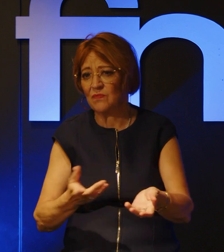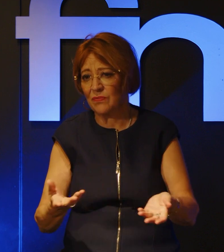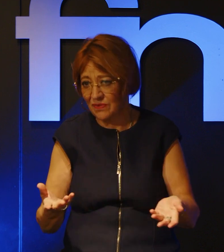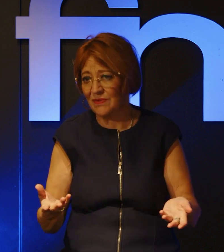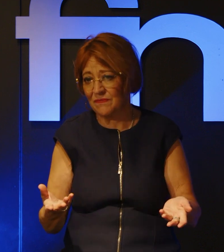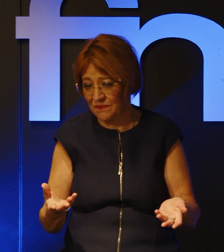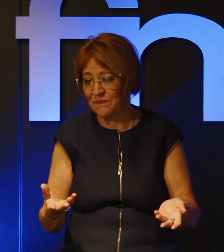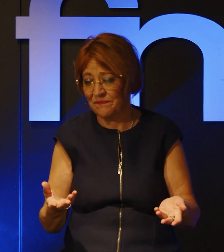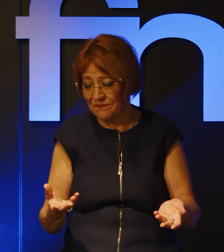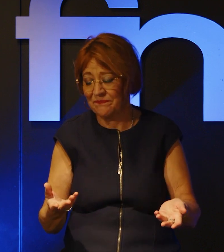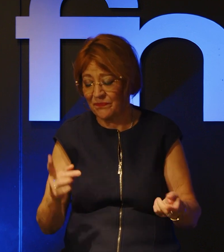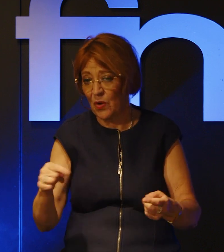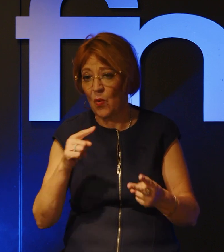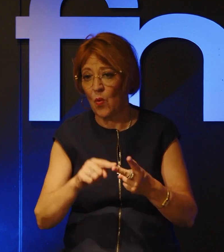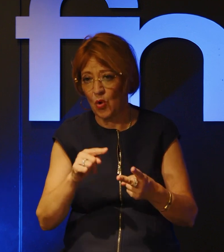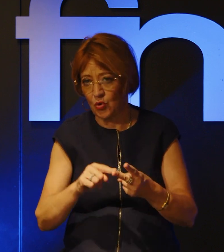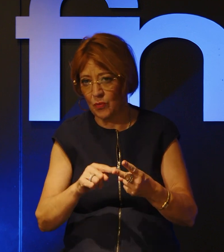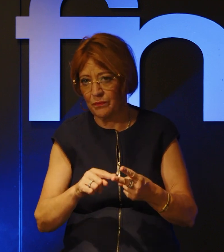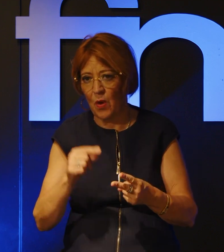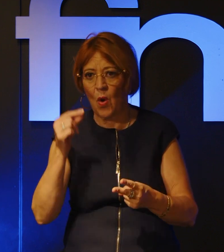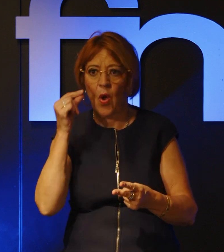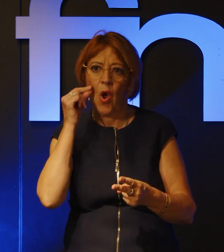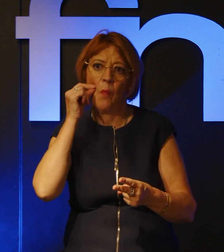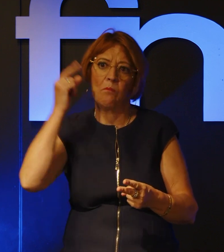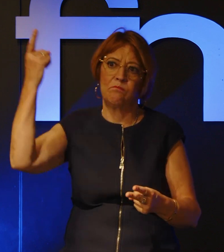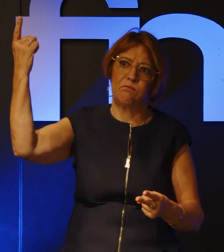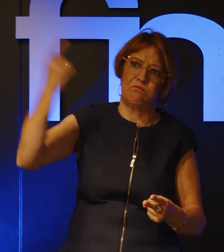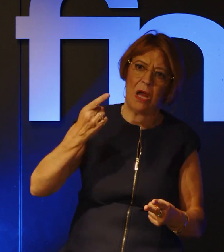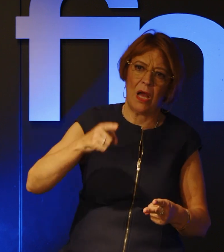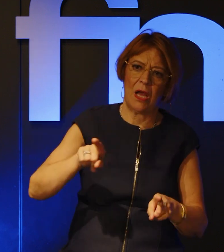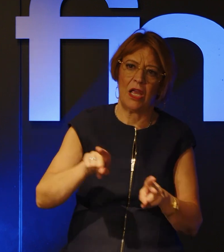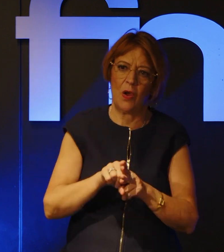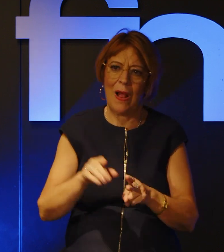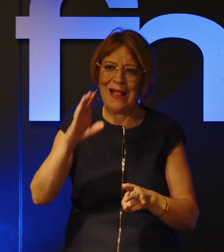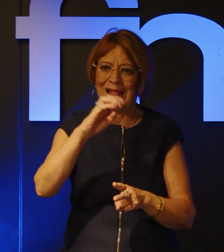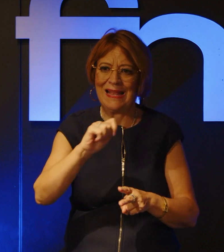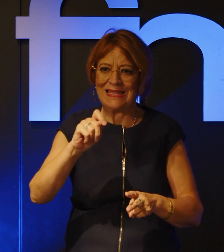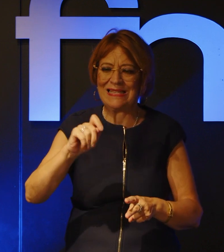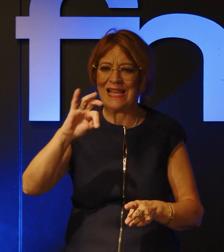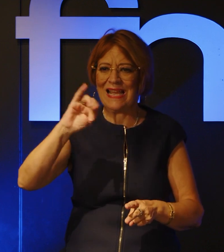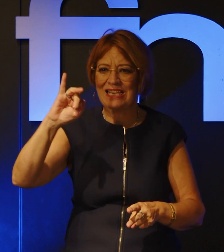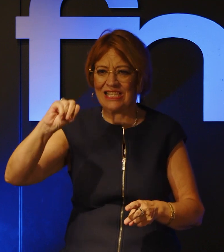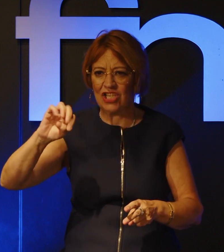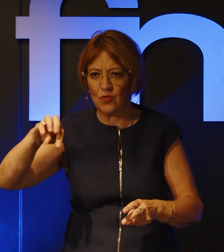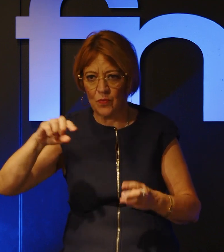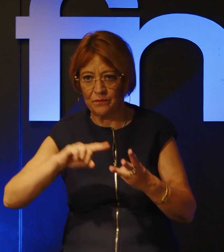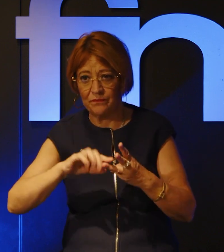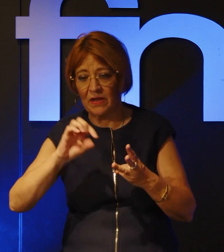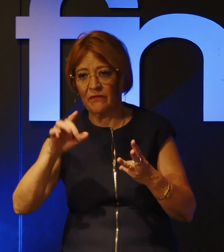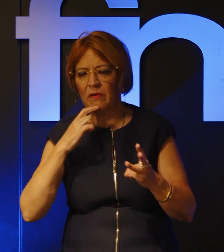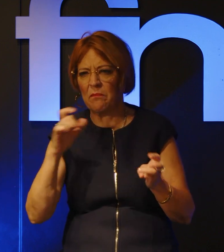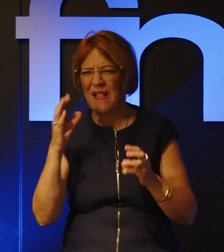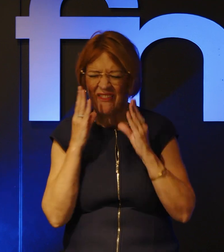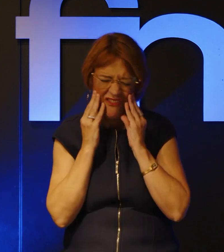subprodutos o outro é o patriarcado também lhe podemos chamar sexismo também é um dos seus subprodutos e e por fim uma